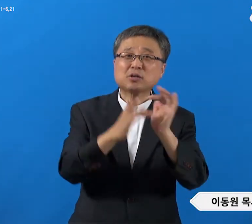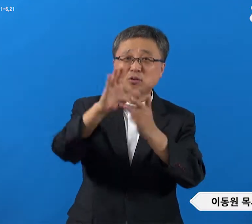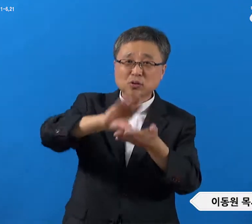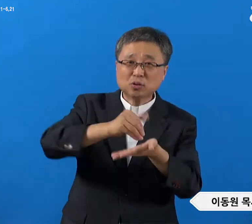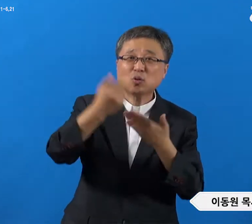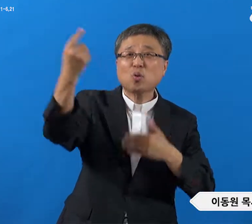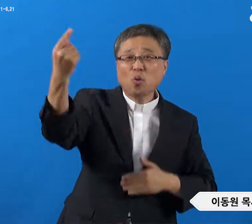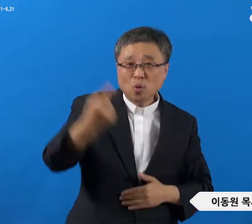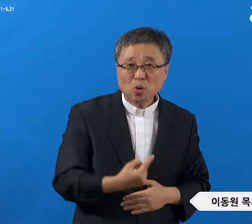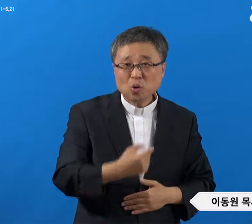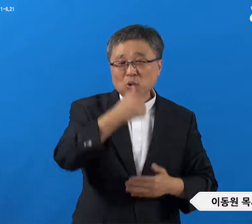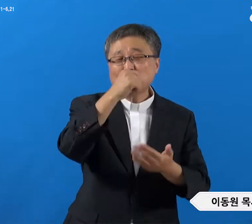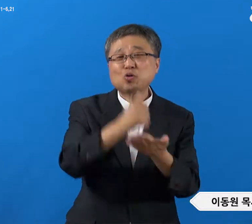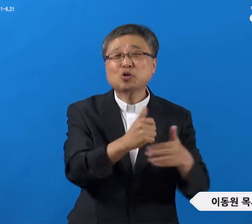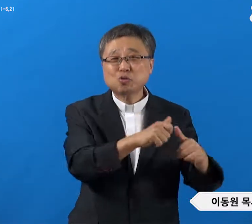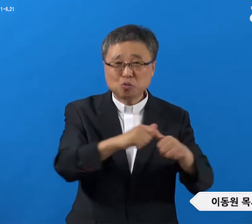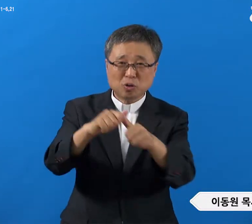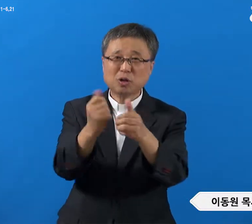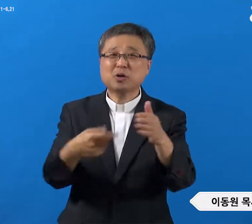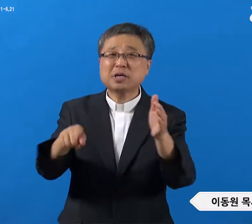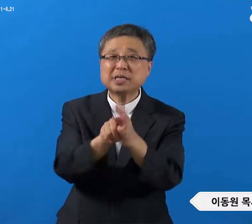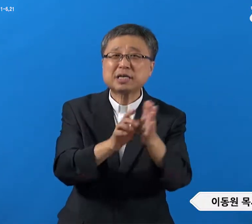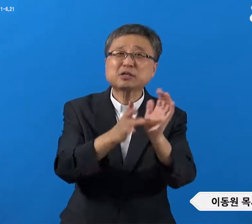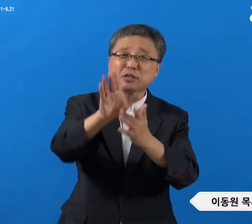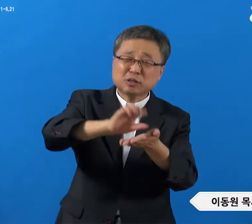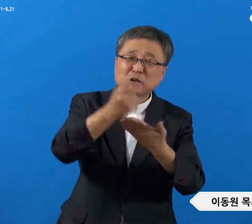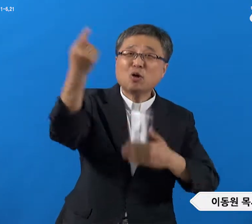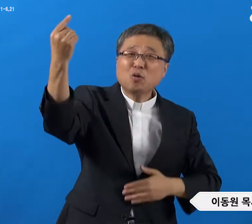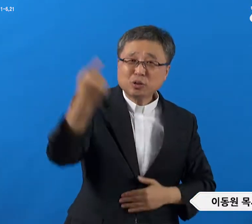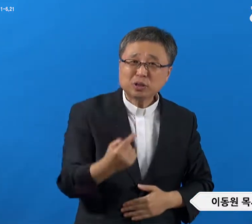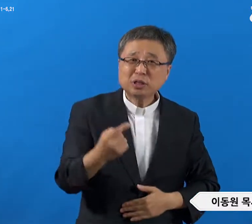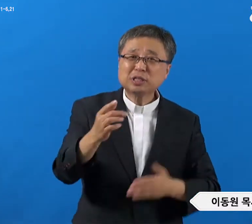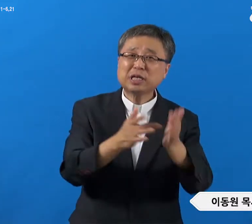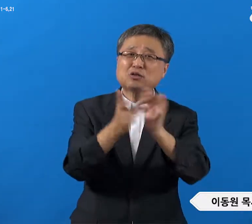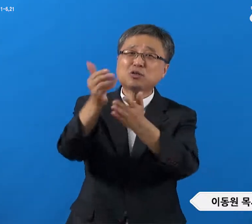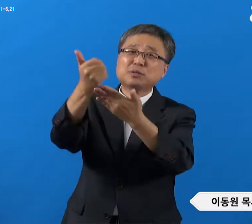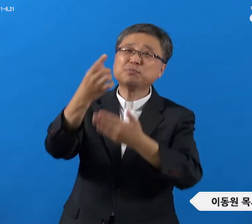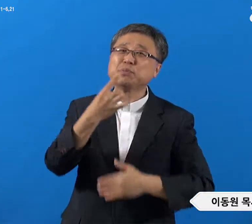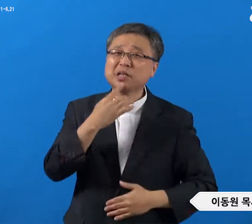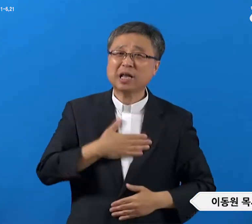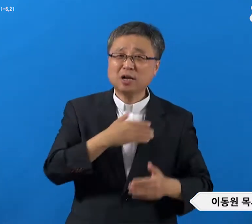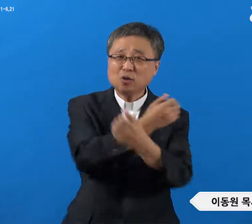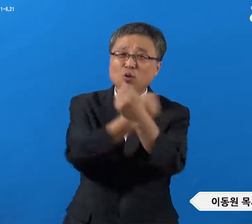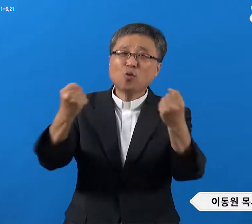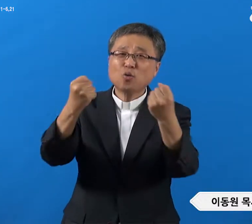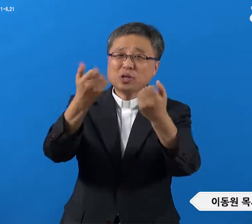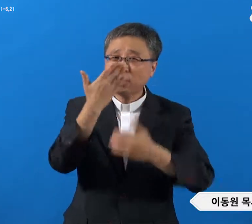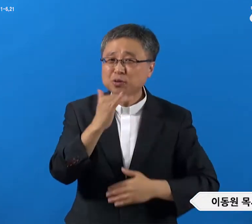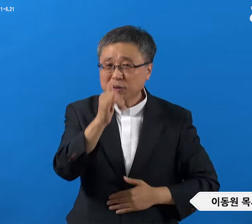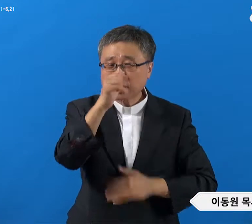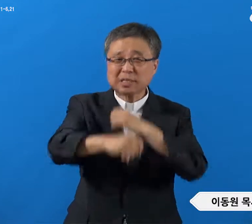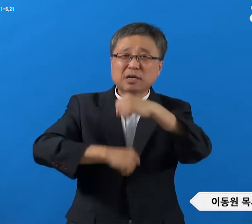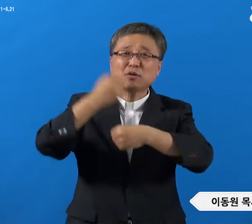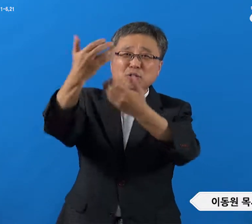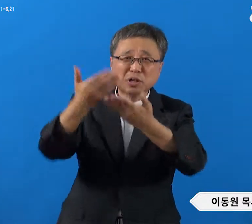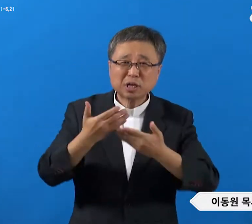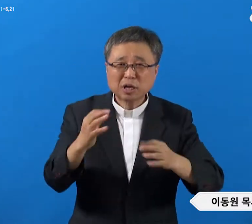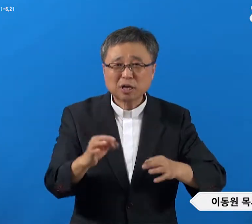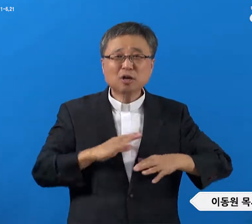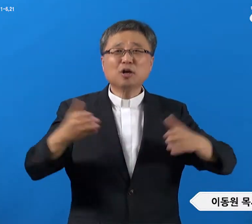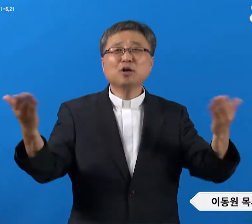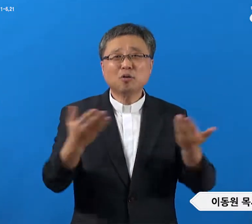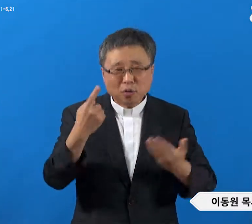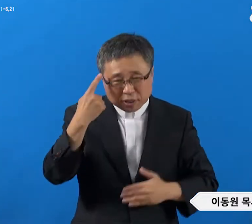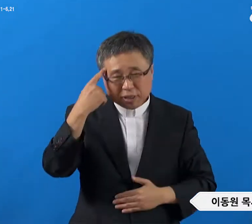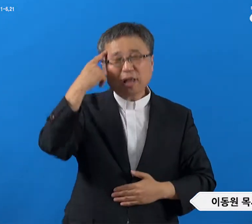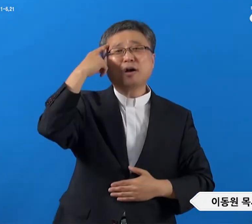오셨다. 죄에서 구원하기 위해서 예수께서 오셨다. 그분만이 나를 용서하실 수가 있다. 자유를 주신다. 이 놀라운